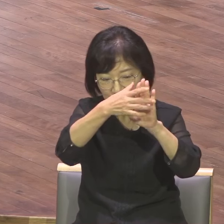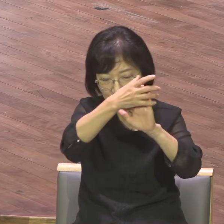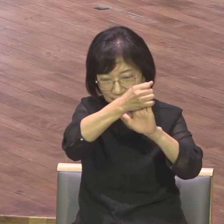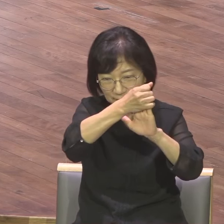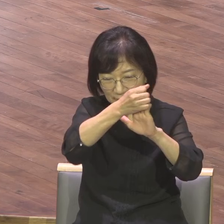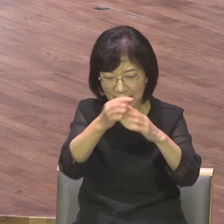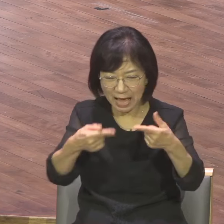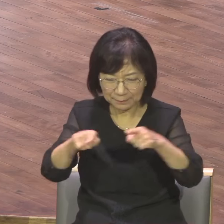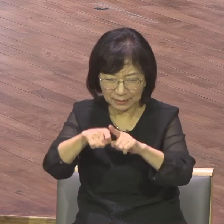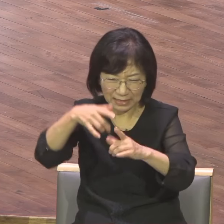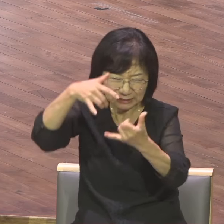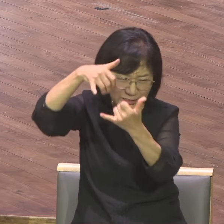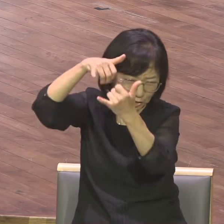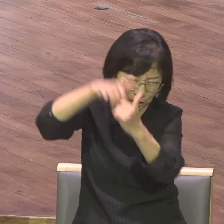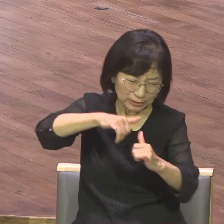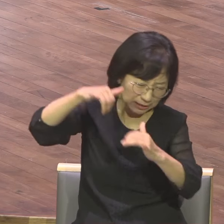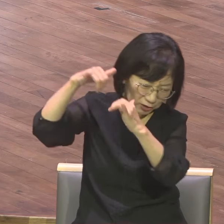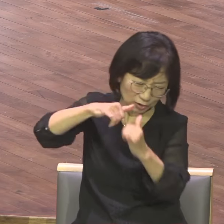두려워하지 말고